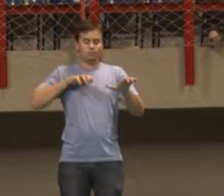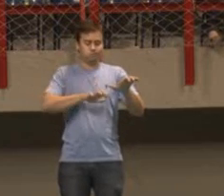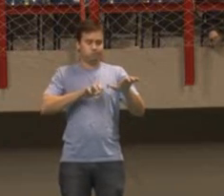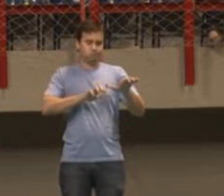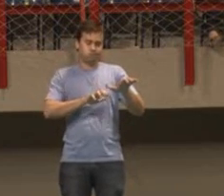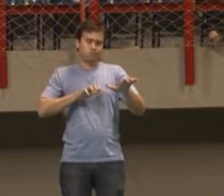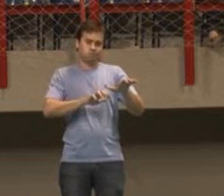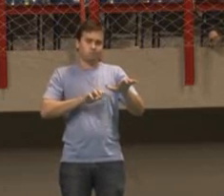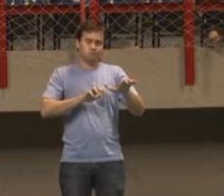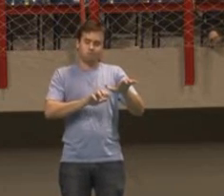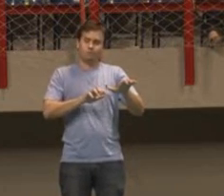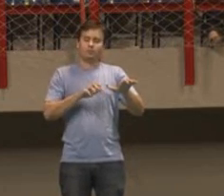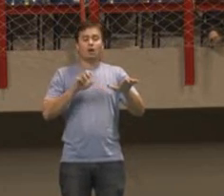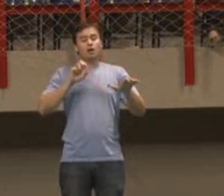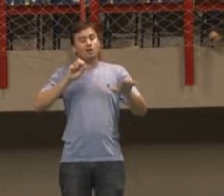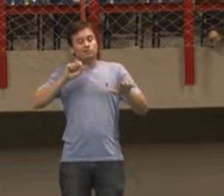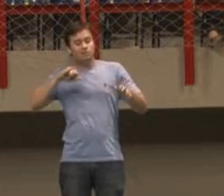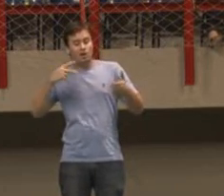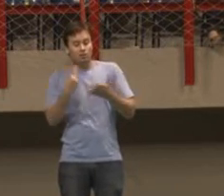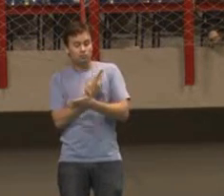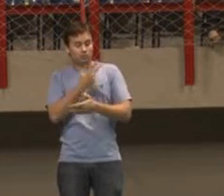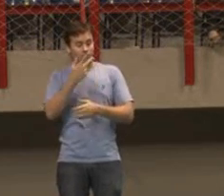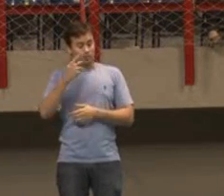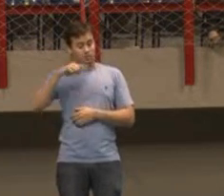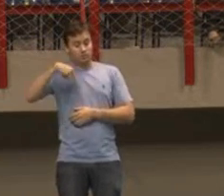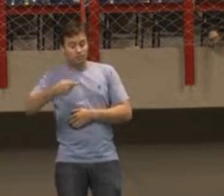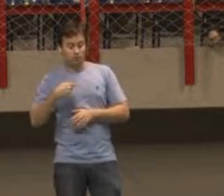aí, imediatamente após o ato,